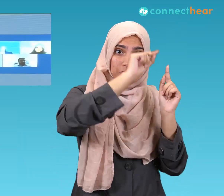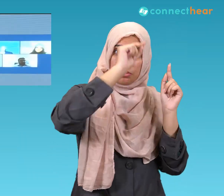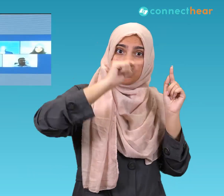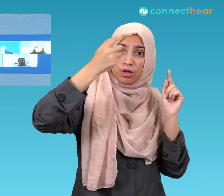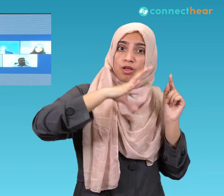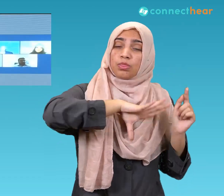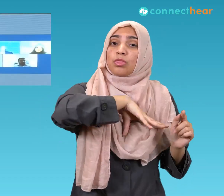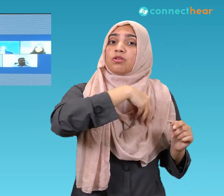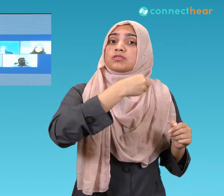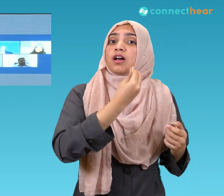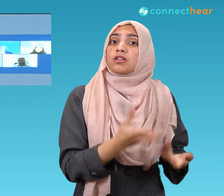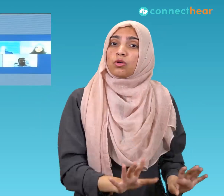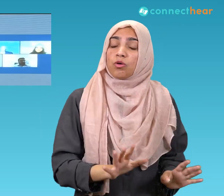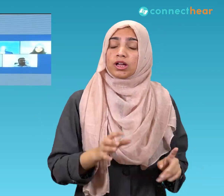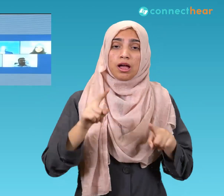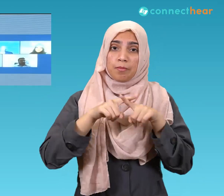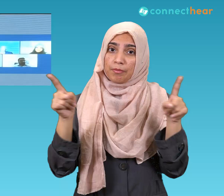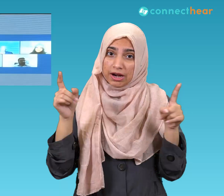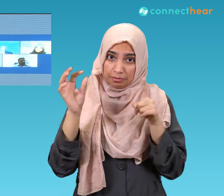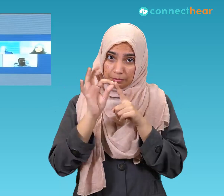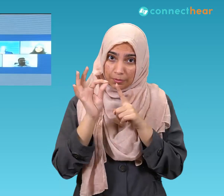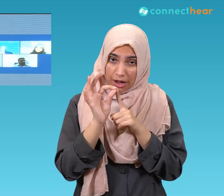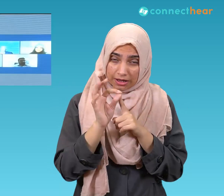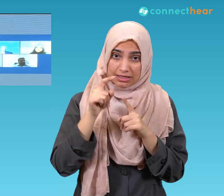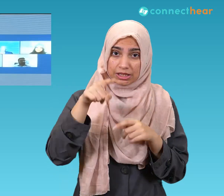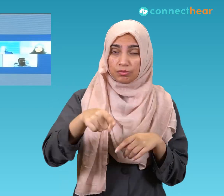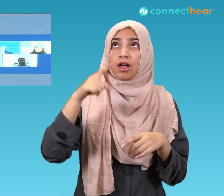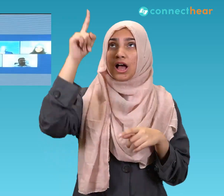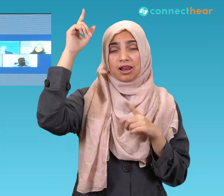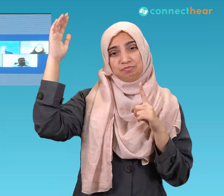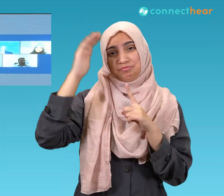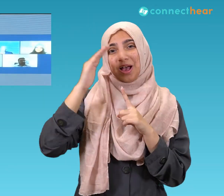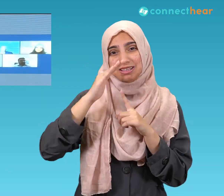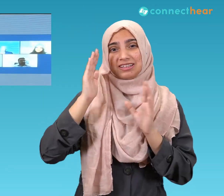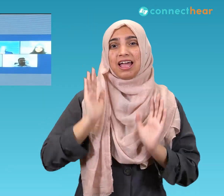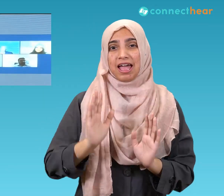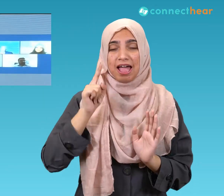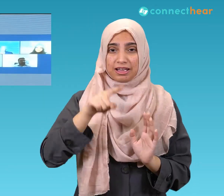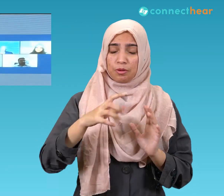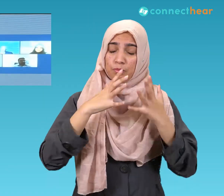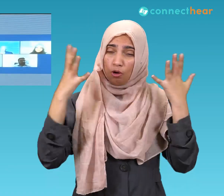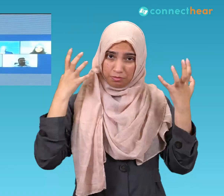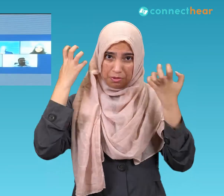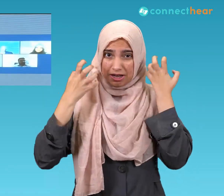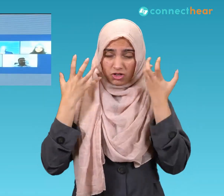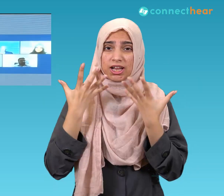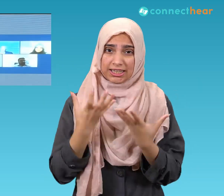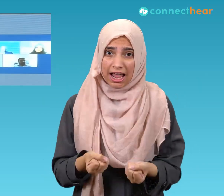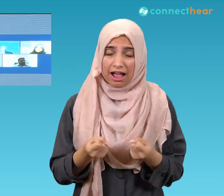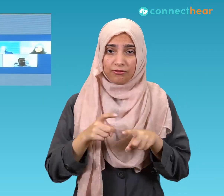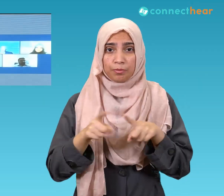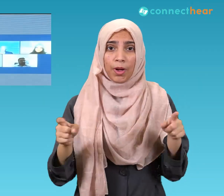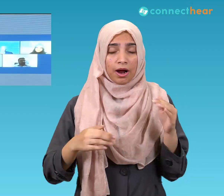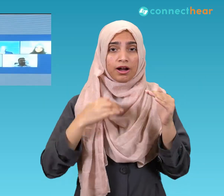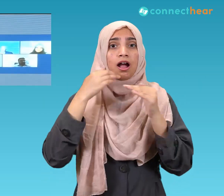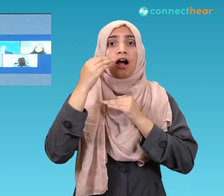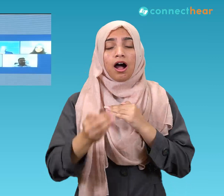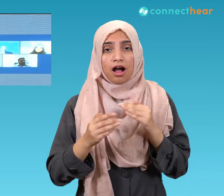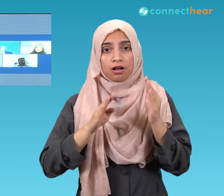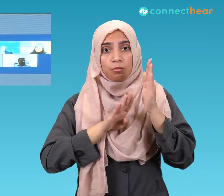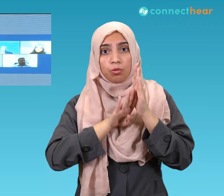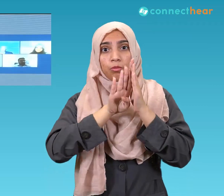وہ اللہ کا خاص کرم ہے ہمارے ملک میں کہ اس کے باوجود کہ اتنے چیلنجز تھے, آج پاکستان کی